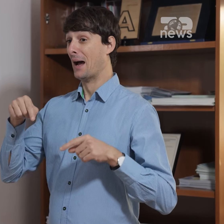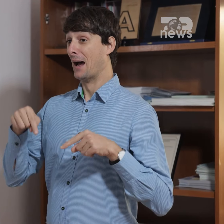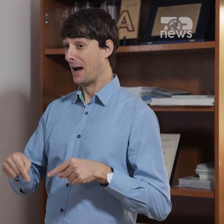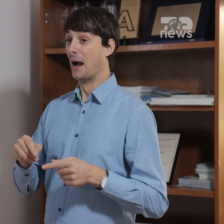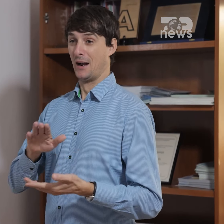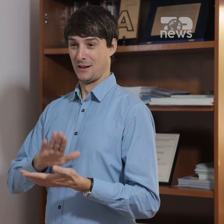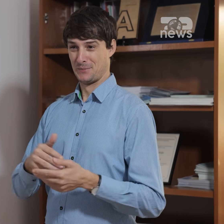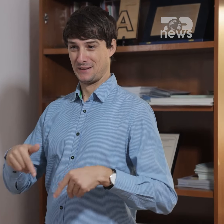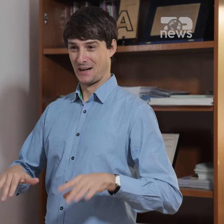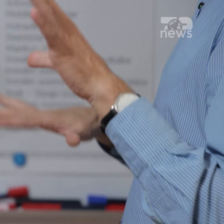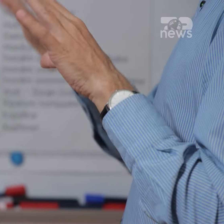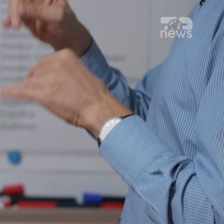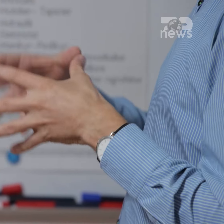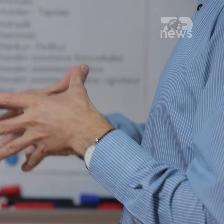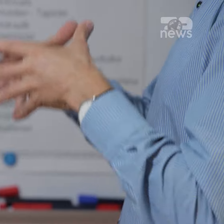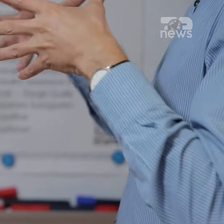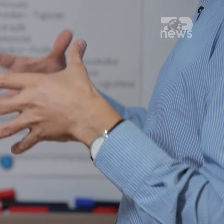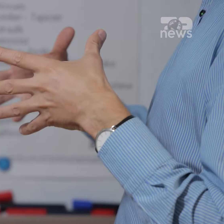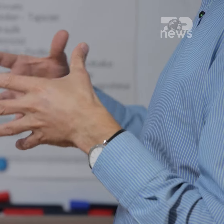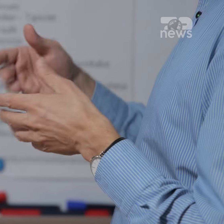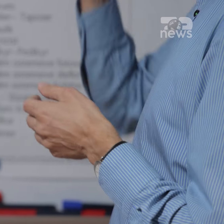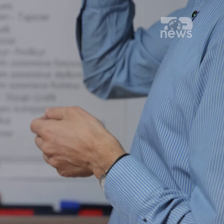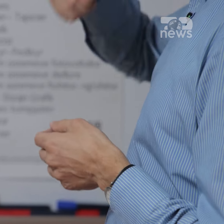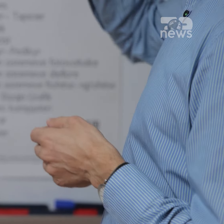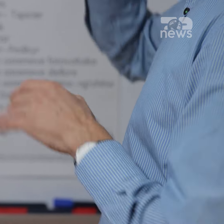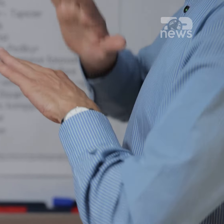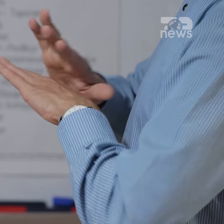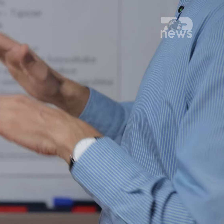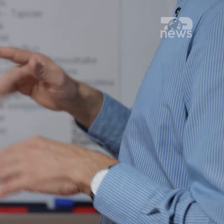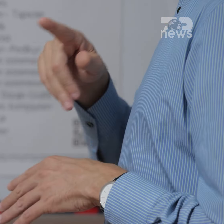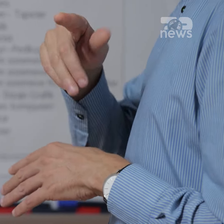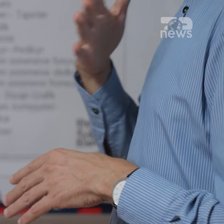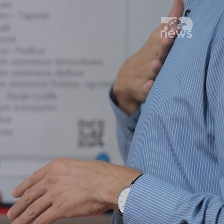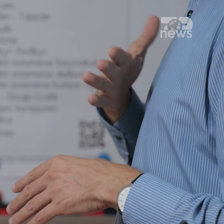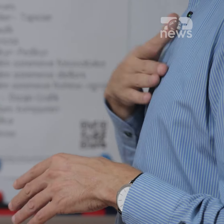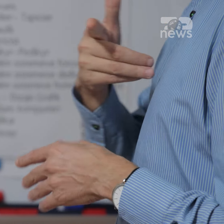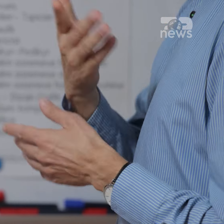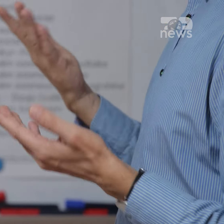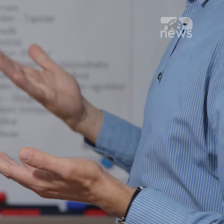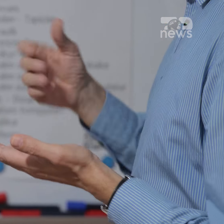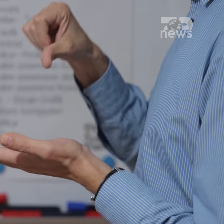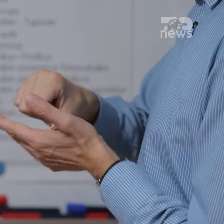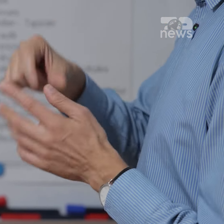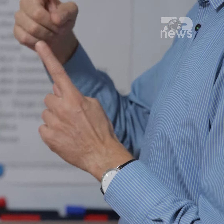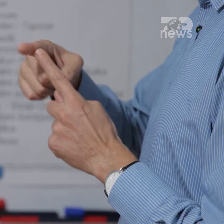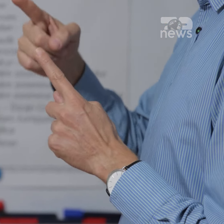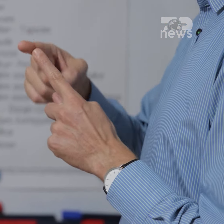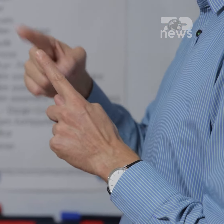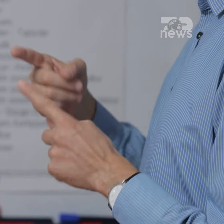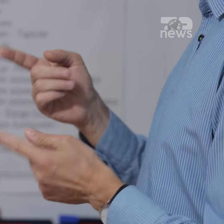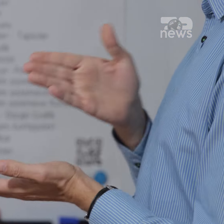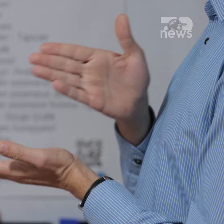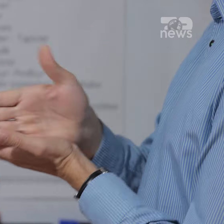janë në organizat kanë vajtur herë pas here, por ajo nuk është zgjidhje. Për fatin tonë të madh, në grupin e dytë të cilën ne